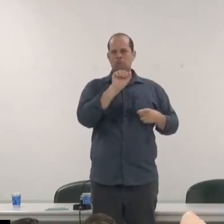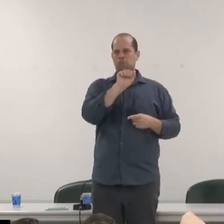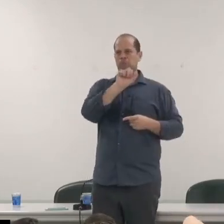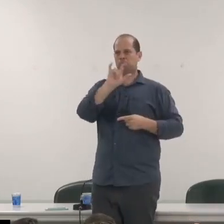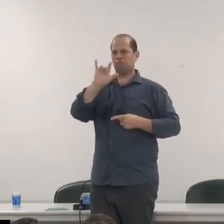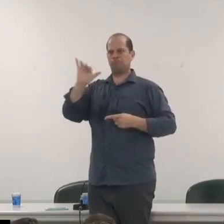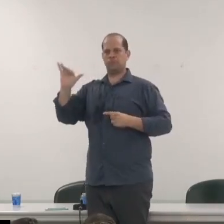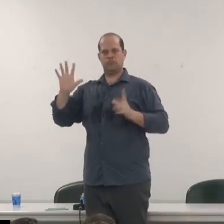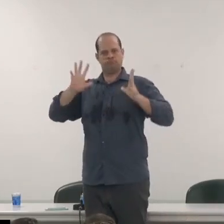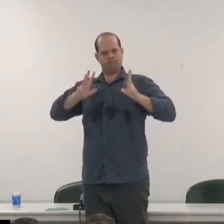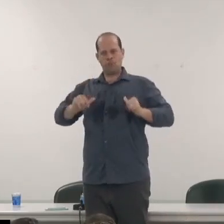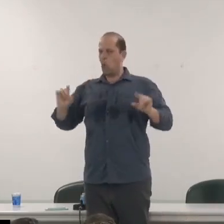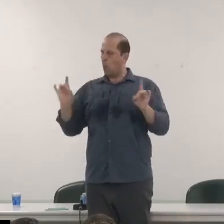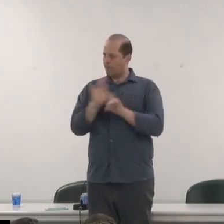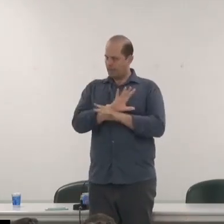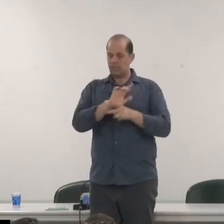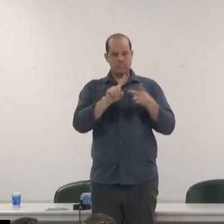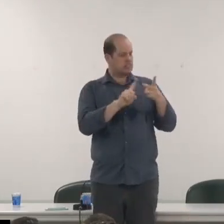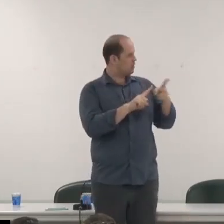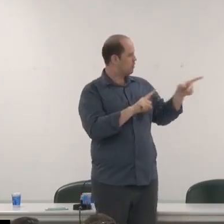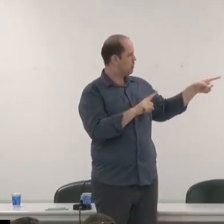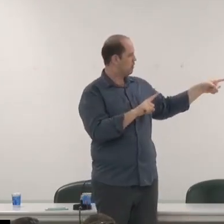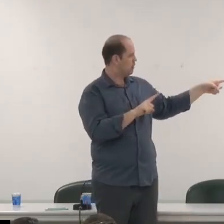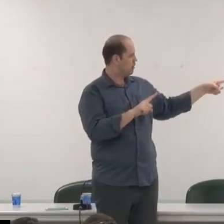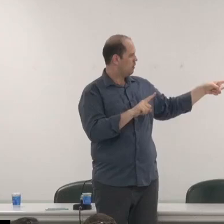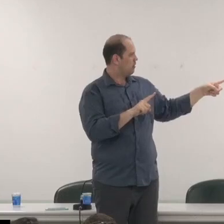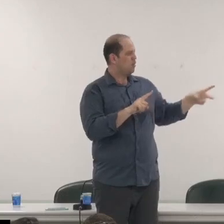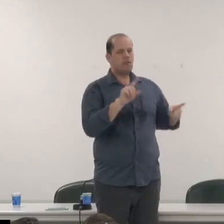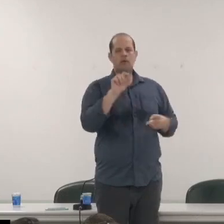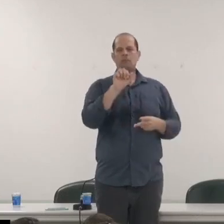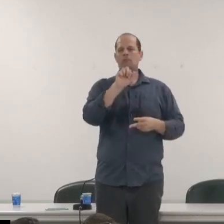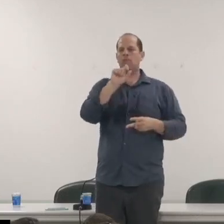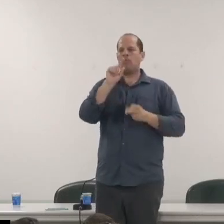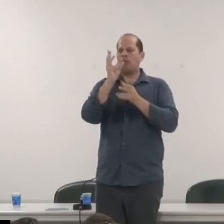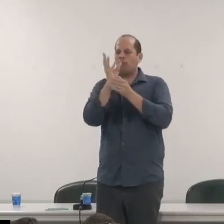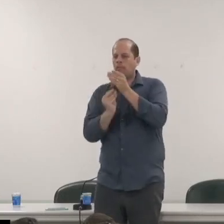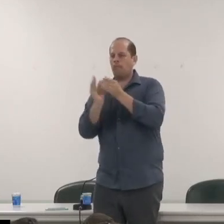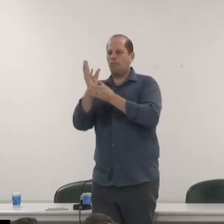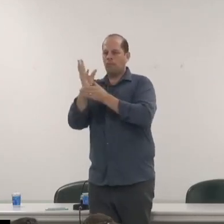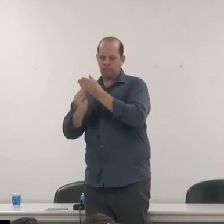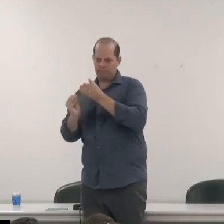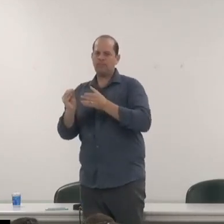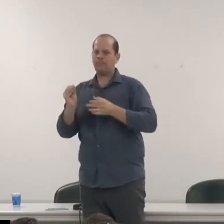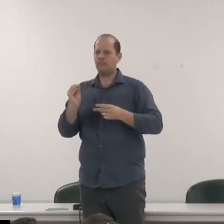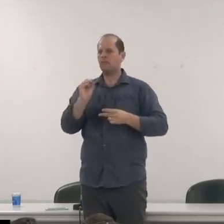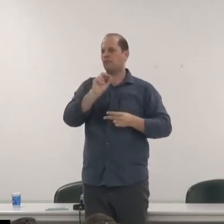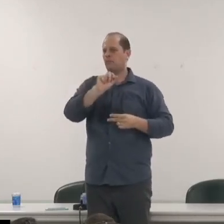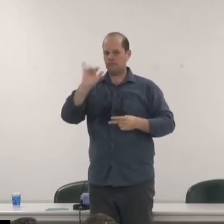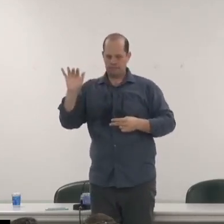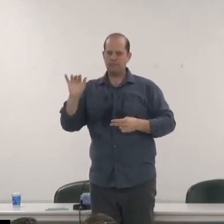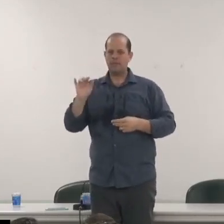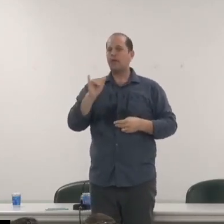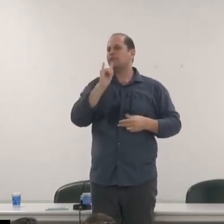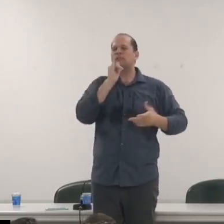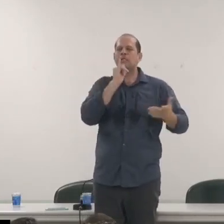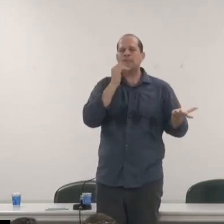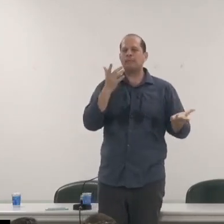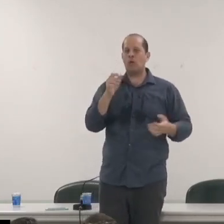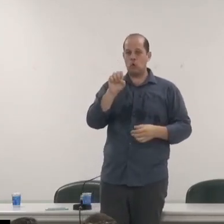soletração completa, quando limpa, né, muito clara. Existe soletração com omissão, a depender do